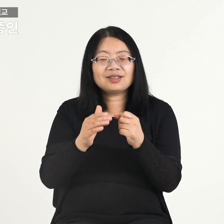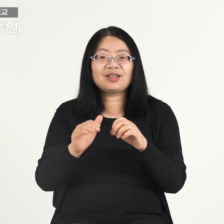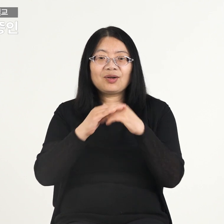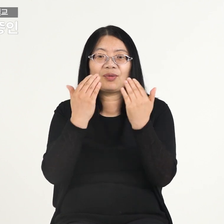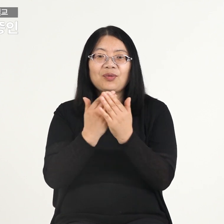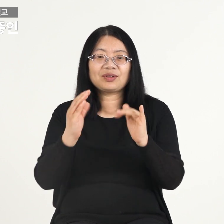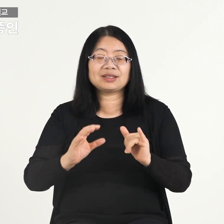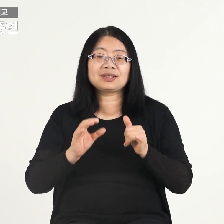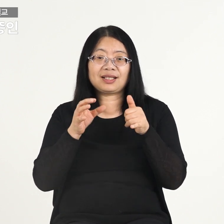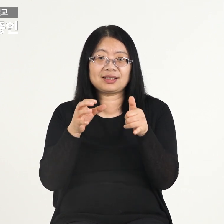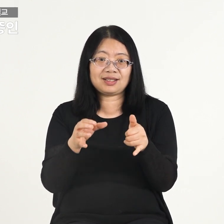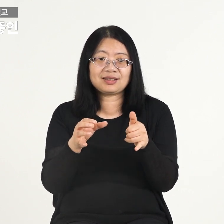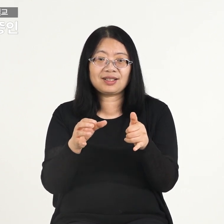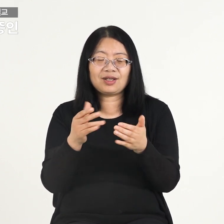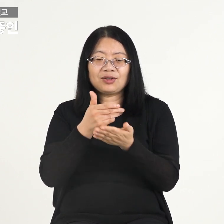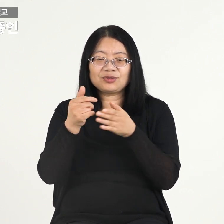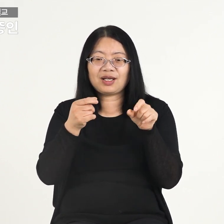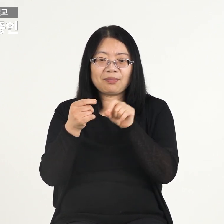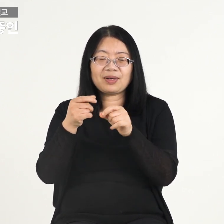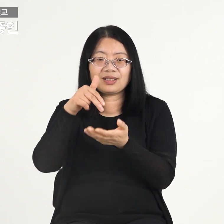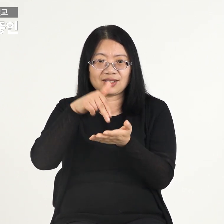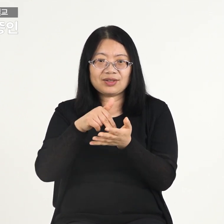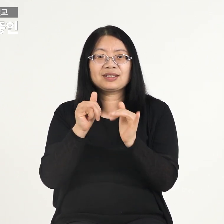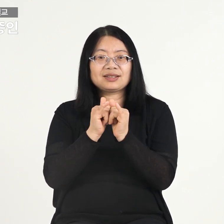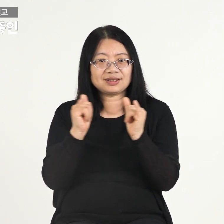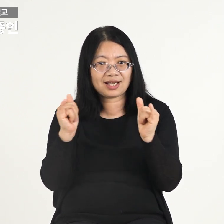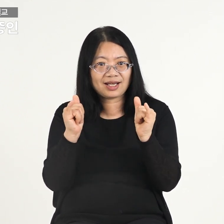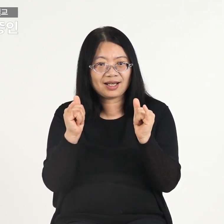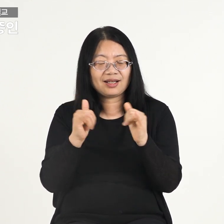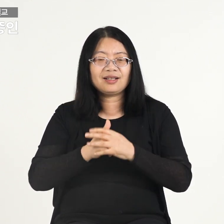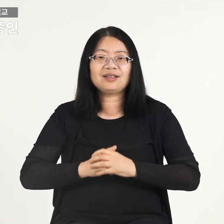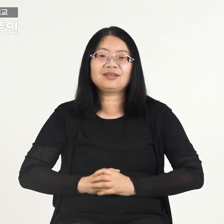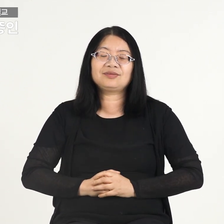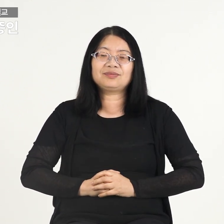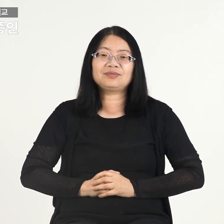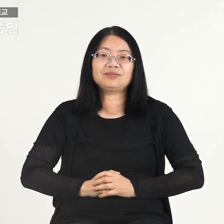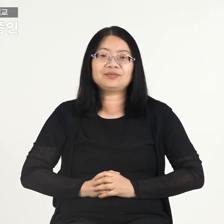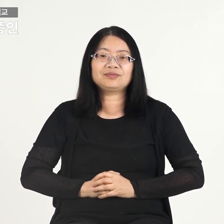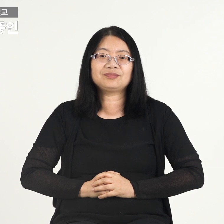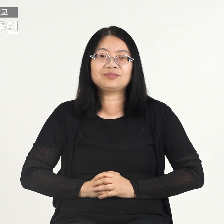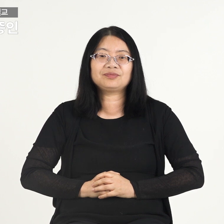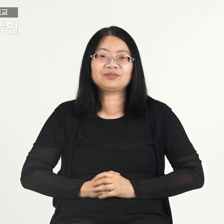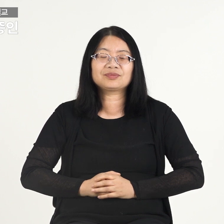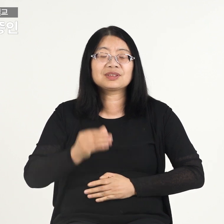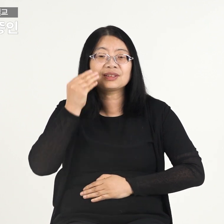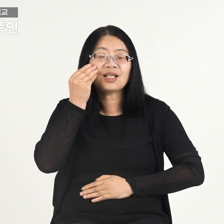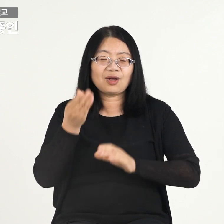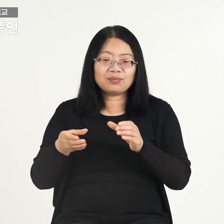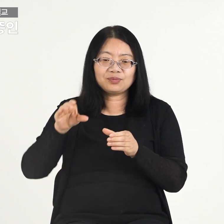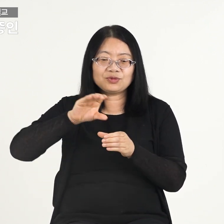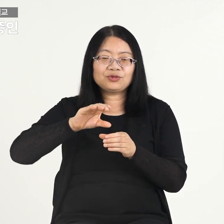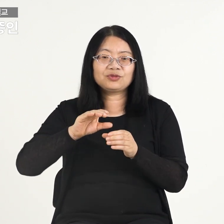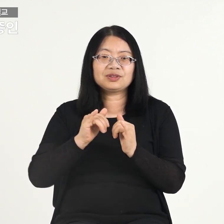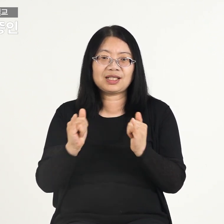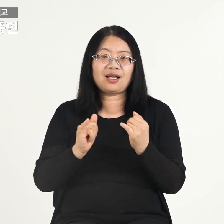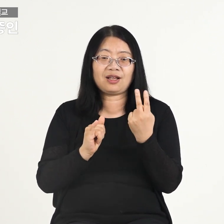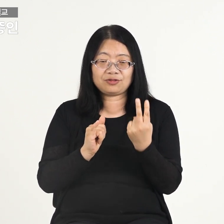온 세상에 주 앞에 서 있는 자니라 하더라. 자, 기름 부은 자